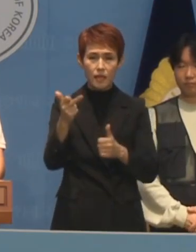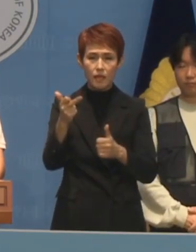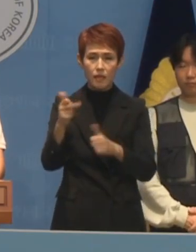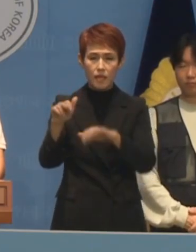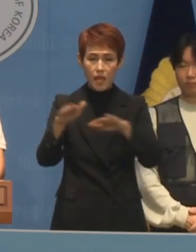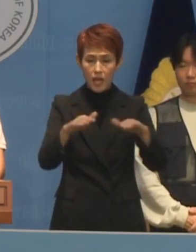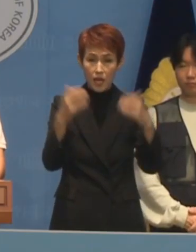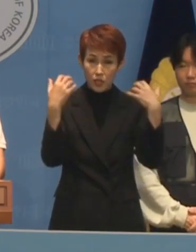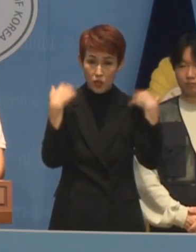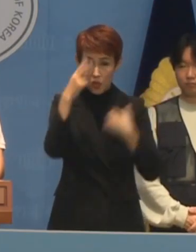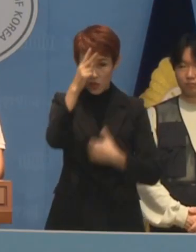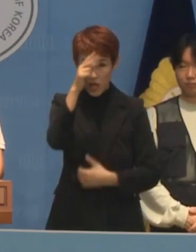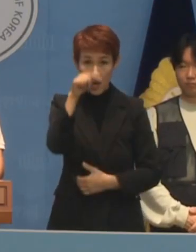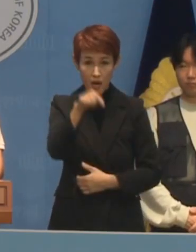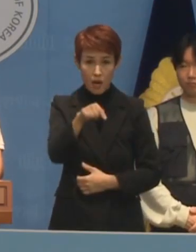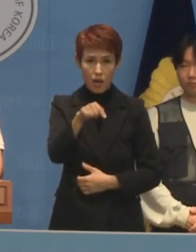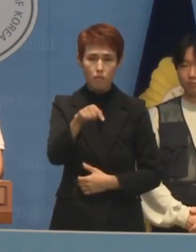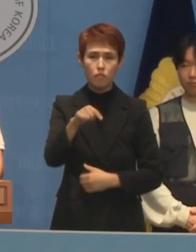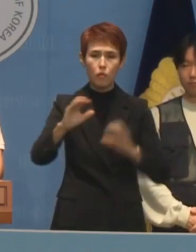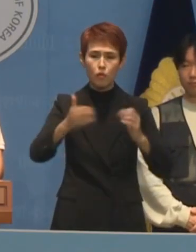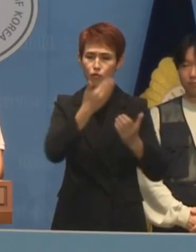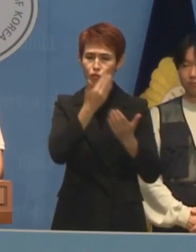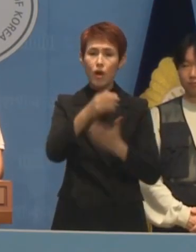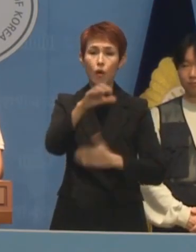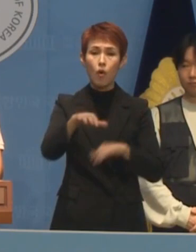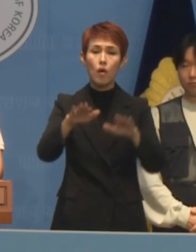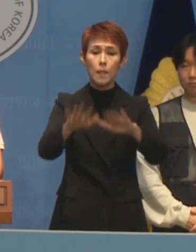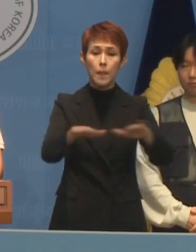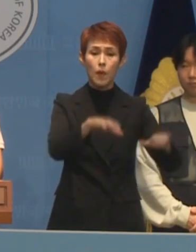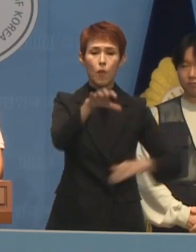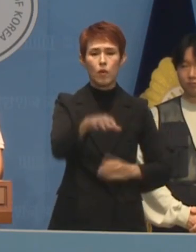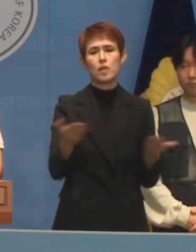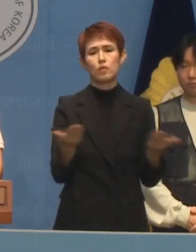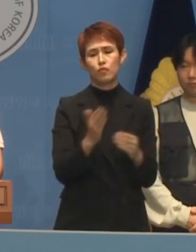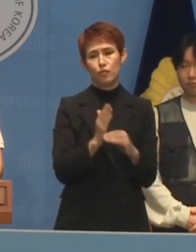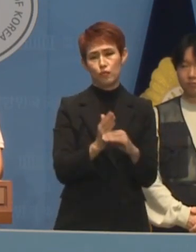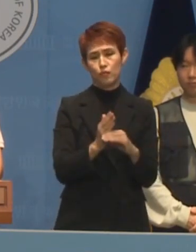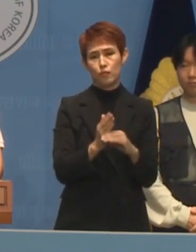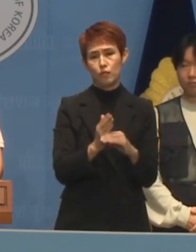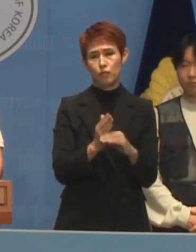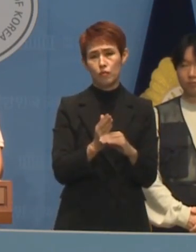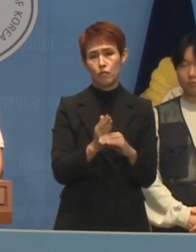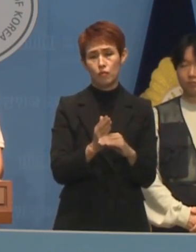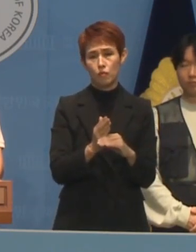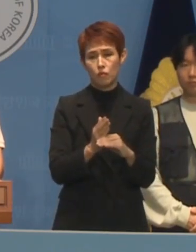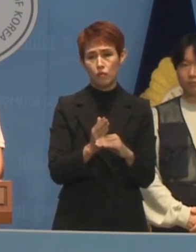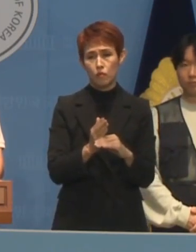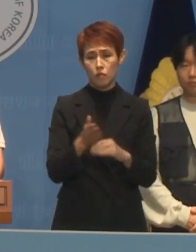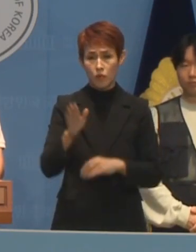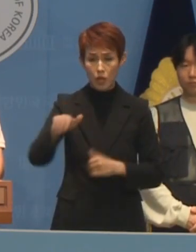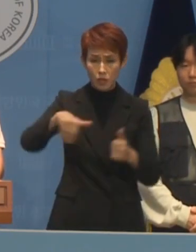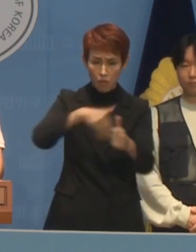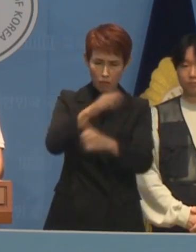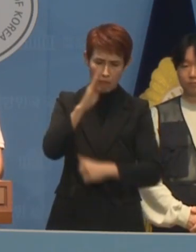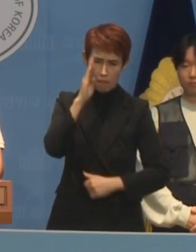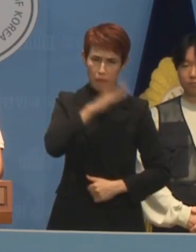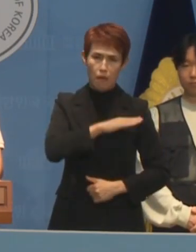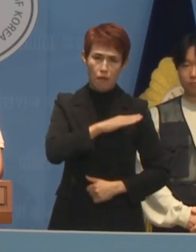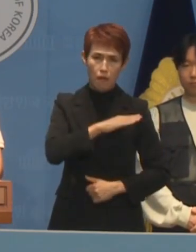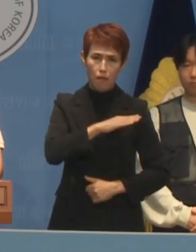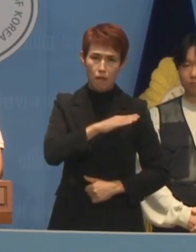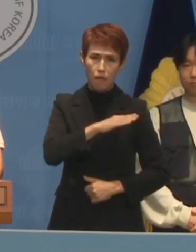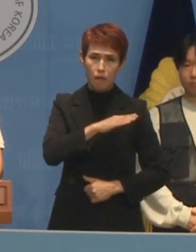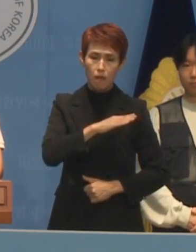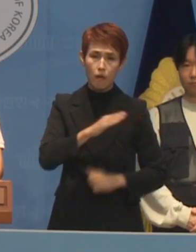마산지방해양수산청 청원경찰은 국가 주요 시설인 항만에서 근무하고 있습니다. 그러나 열악한 근무 환경과